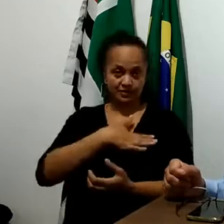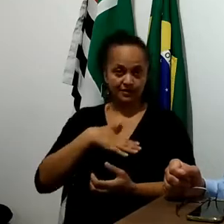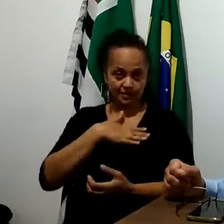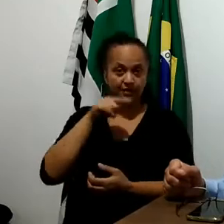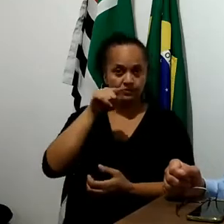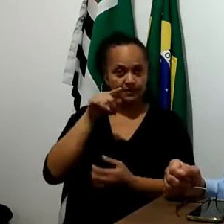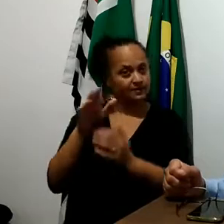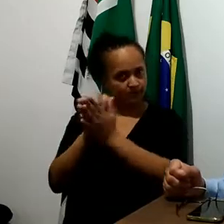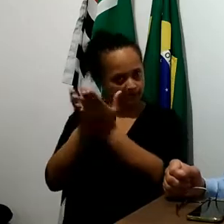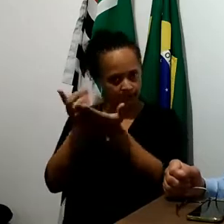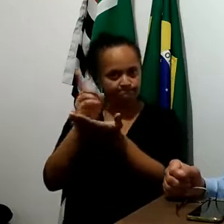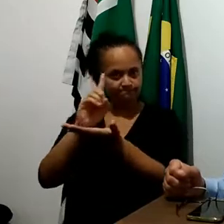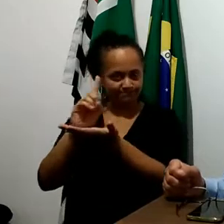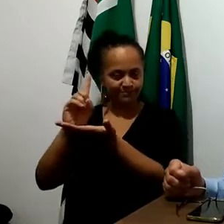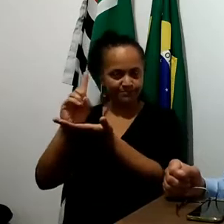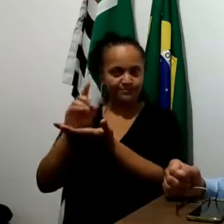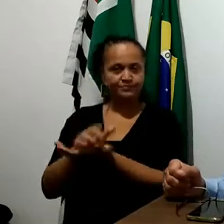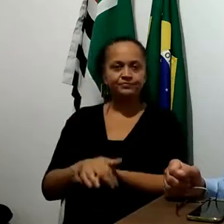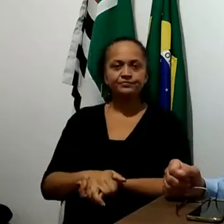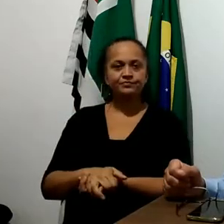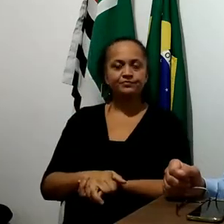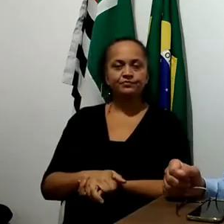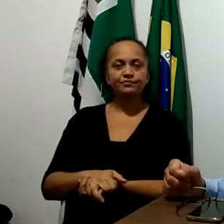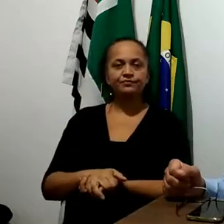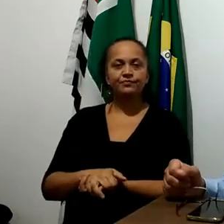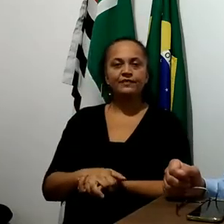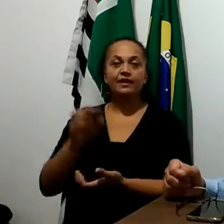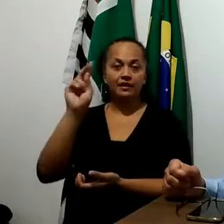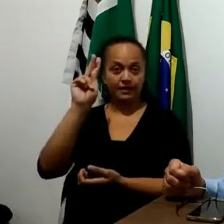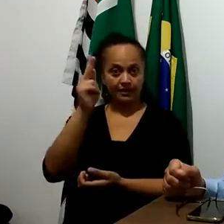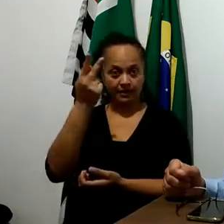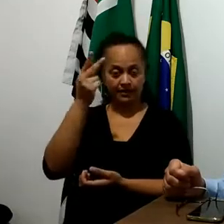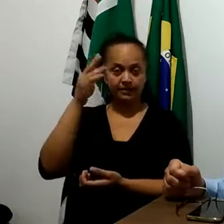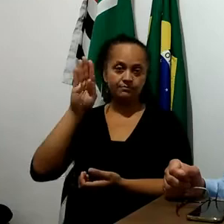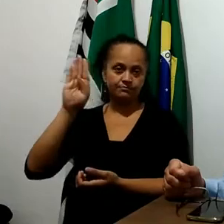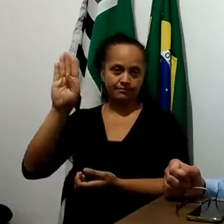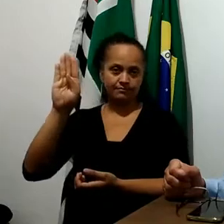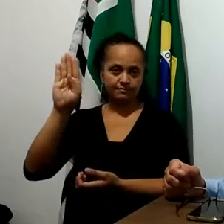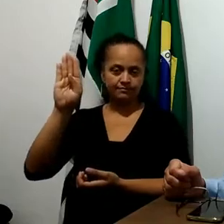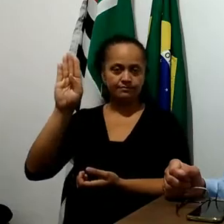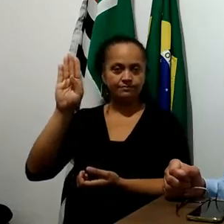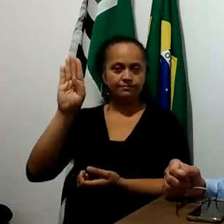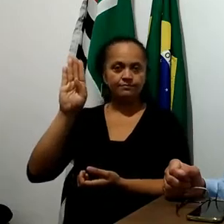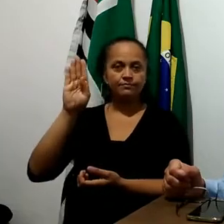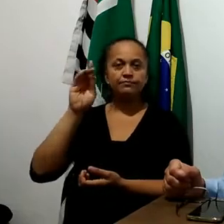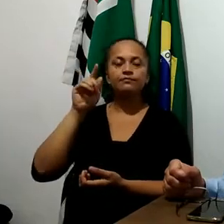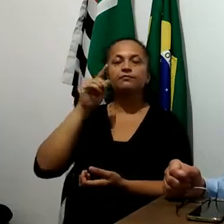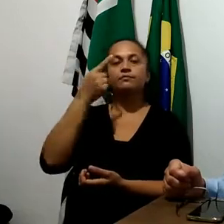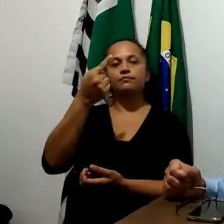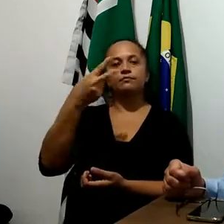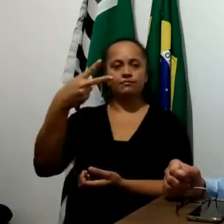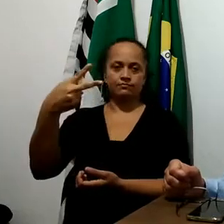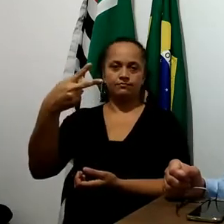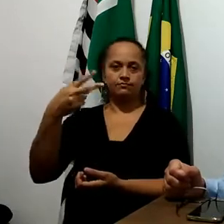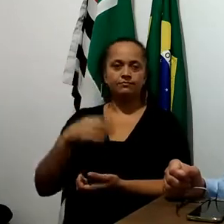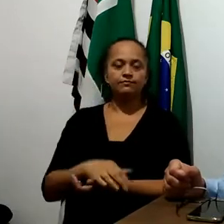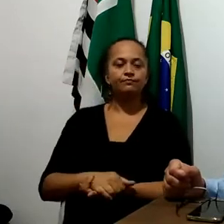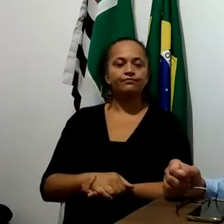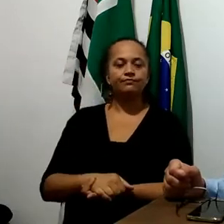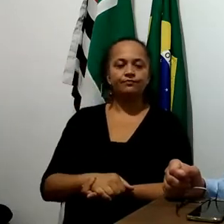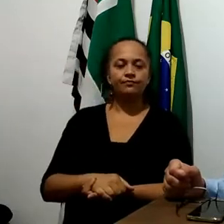sua sala, no livro de Hebreus, na carta aos Hebreus, no capítulo 12. Nós vamos ler os